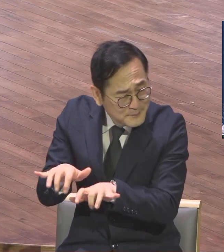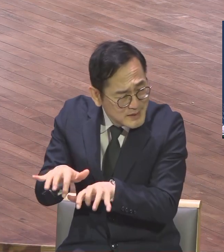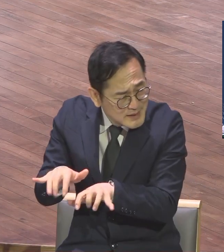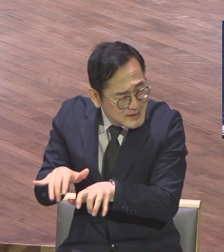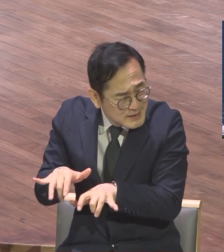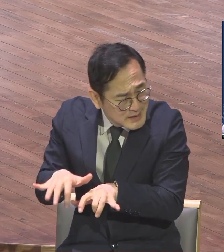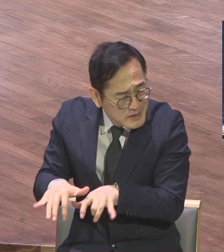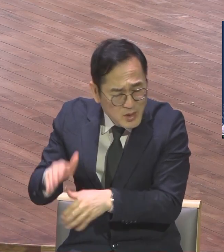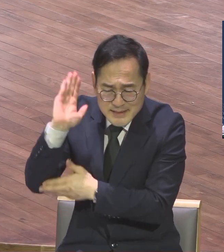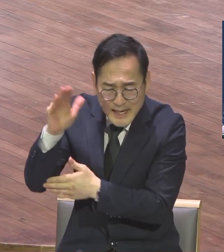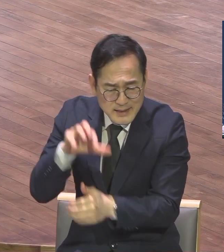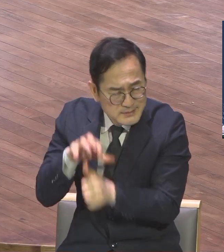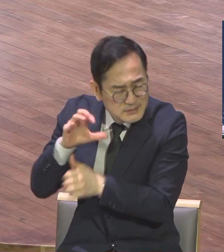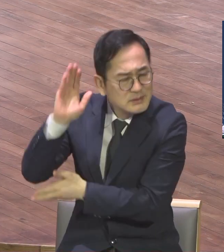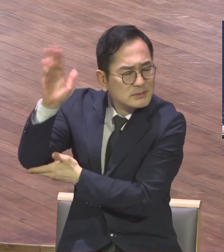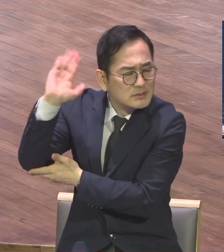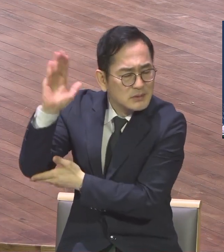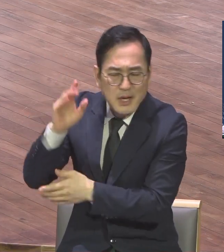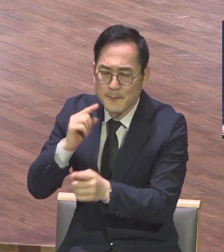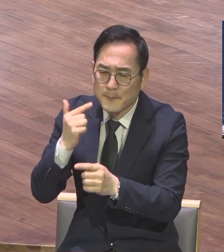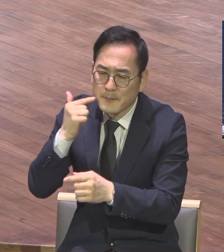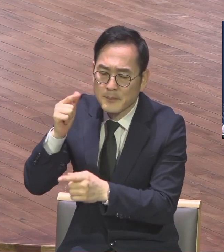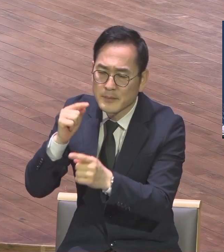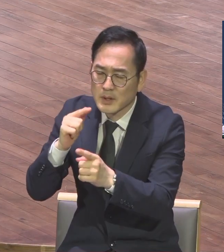해서 메시지로 사용하고 있습니다.